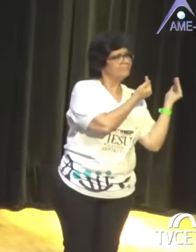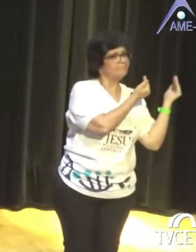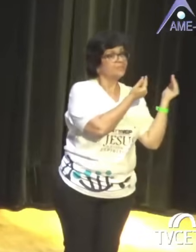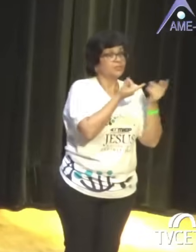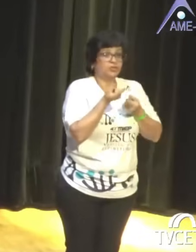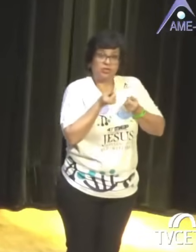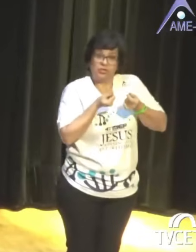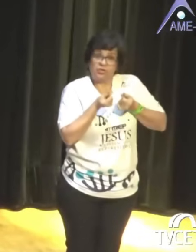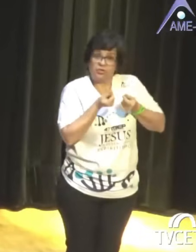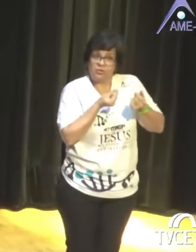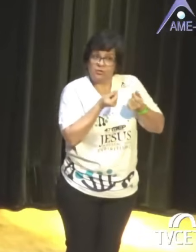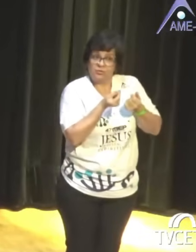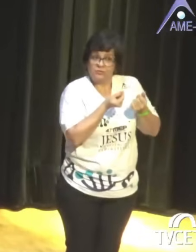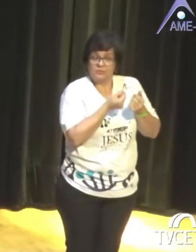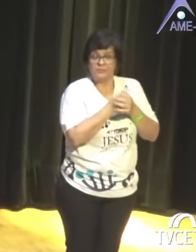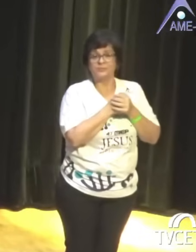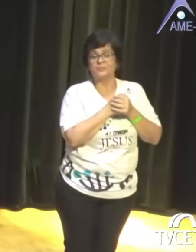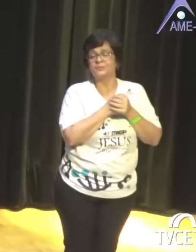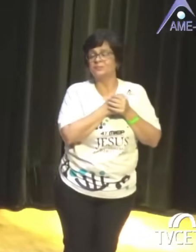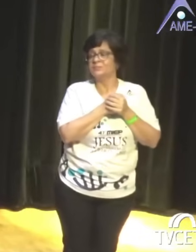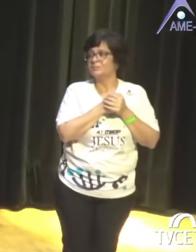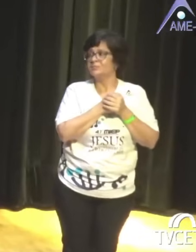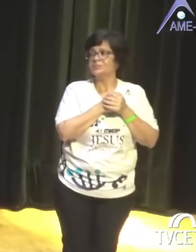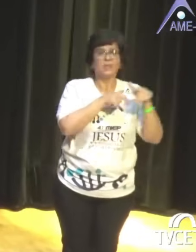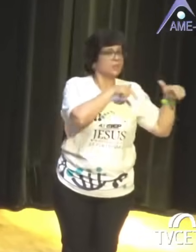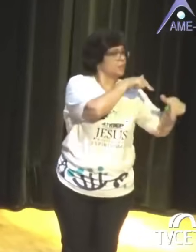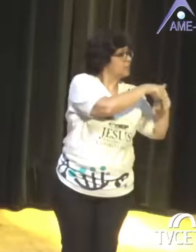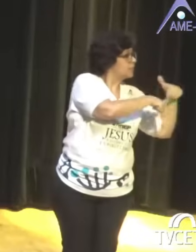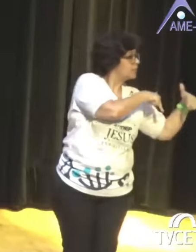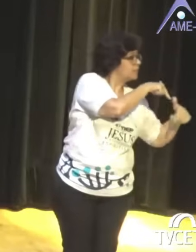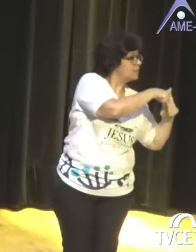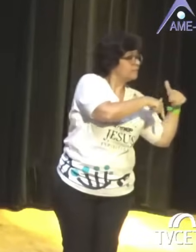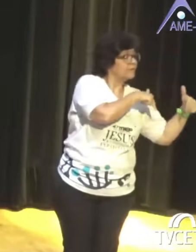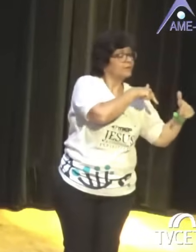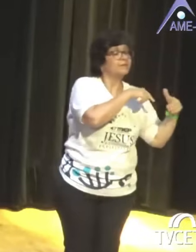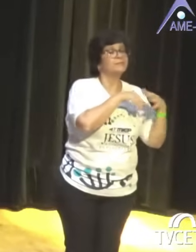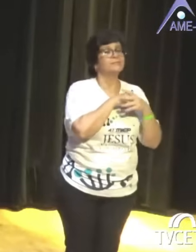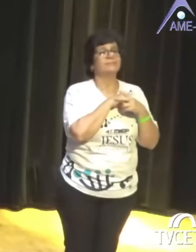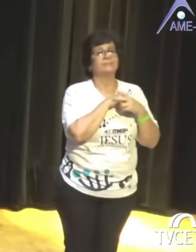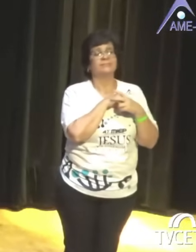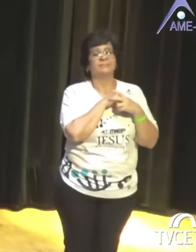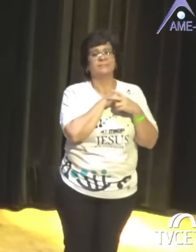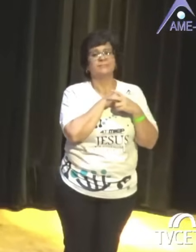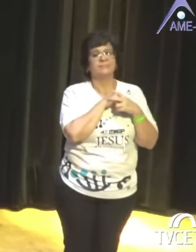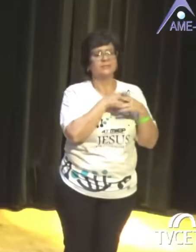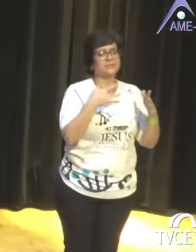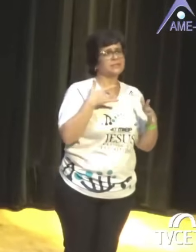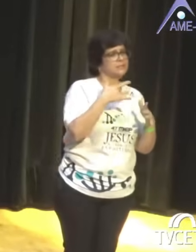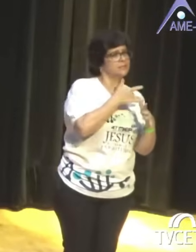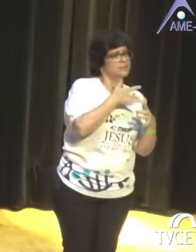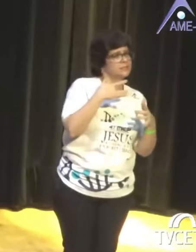de finança de trabalho